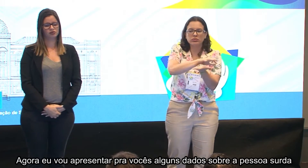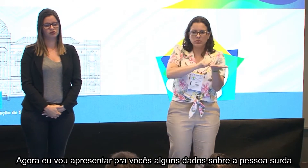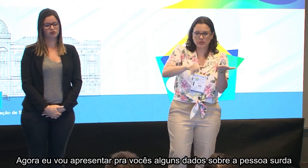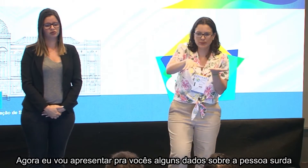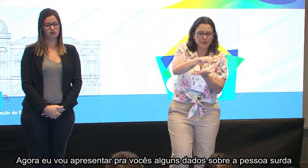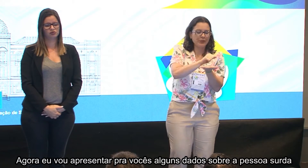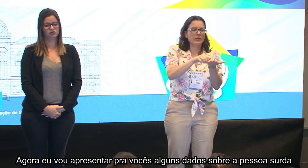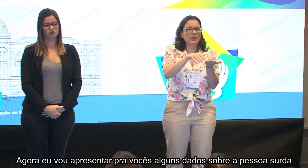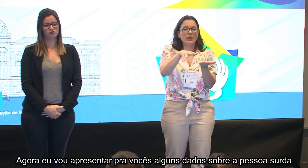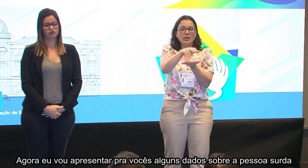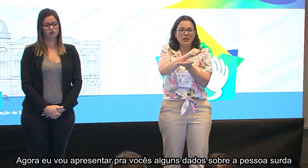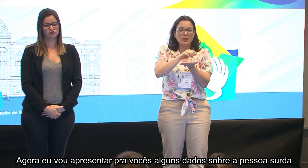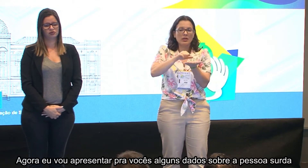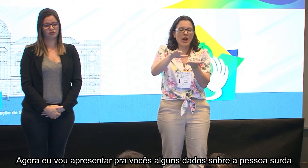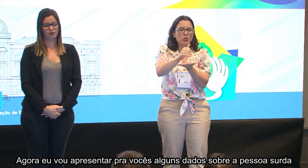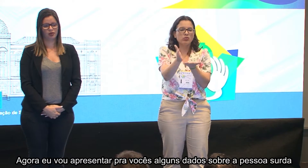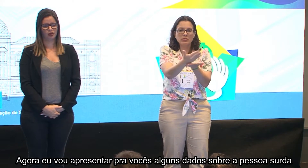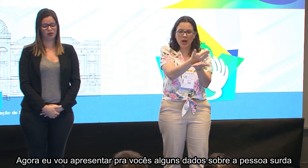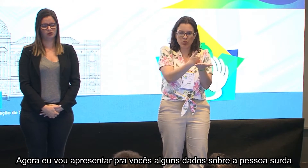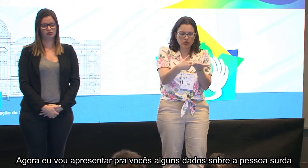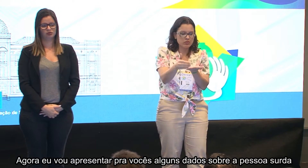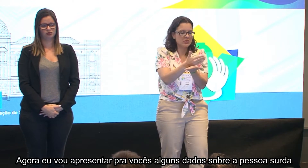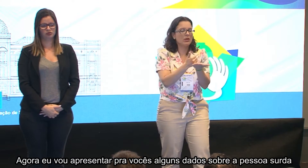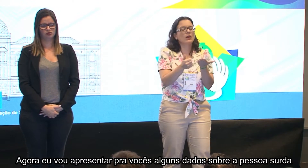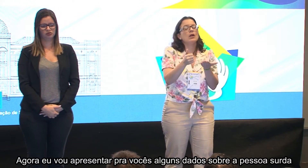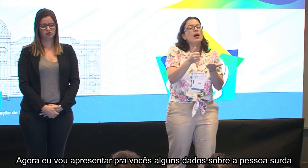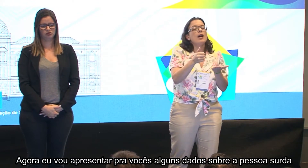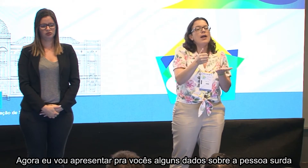Agora eu vou apresentar para vocês alguns dados sobre a pessoa surda.